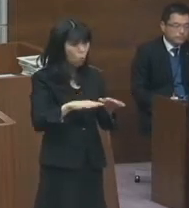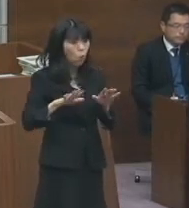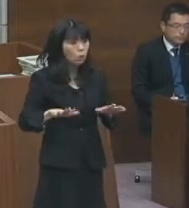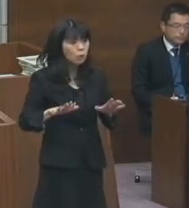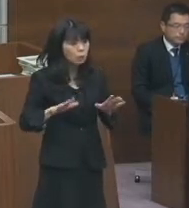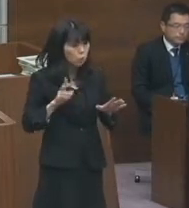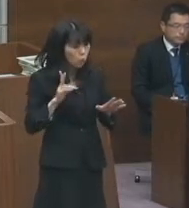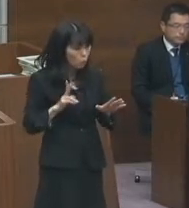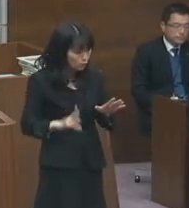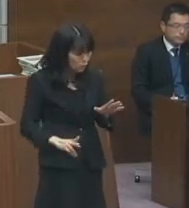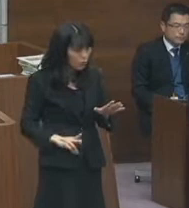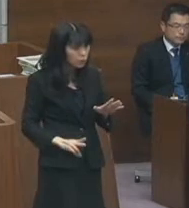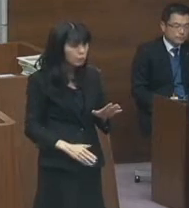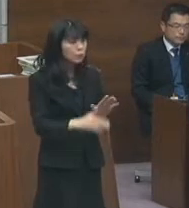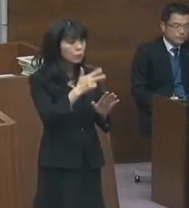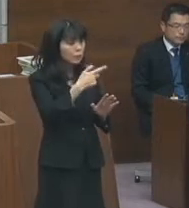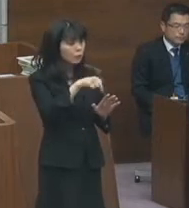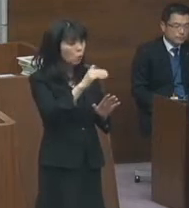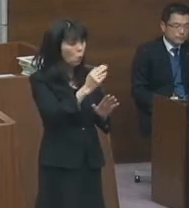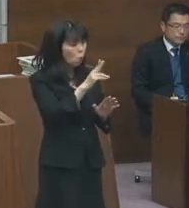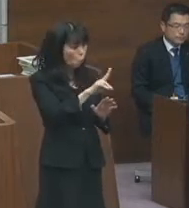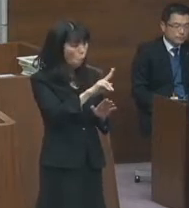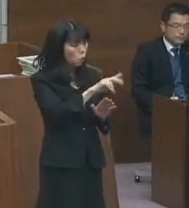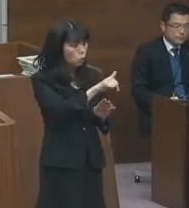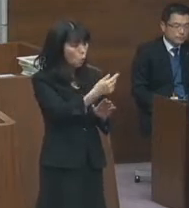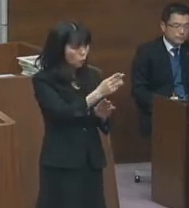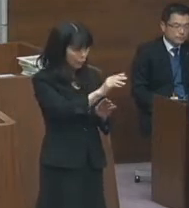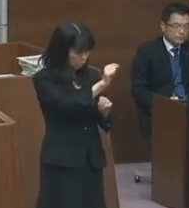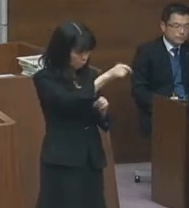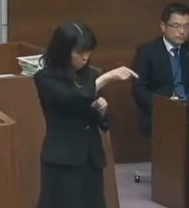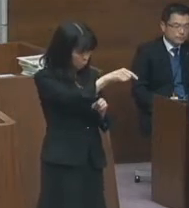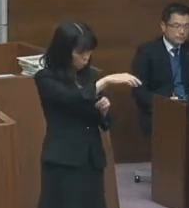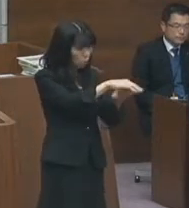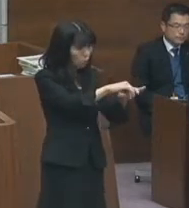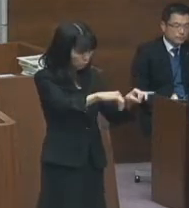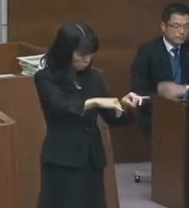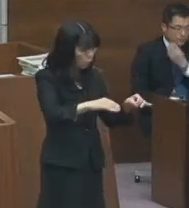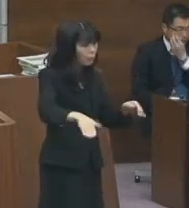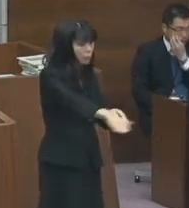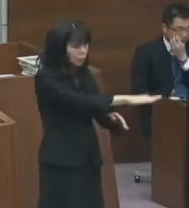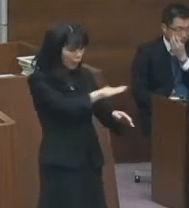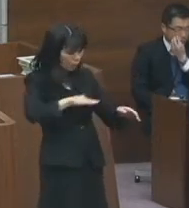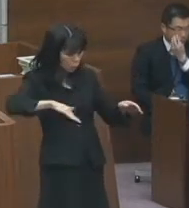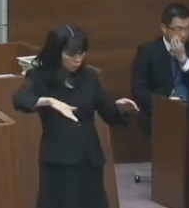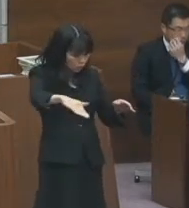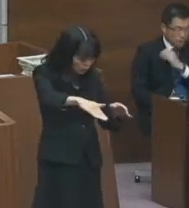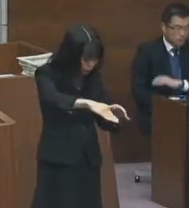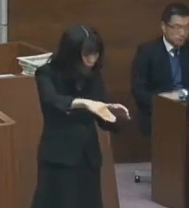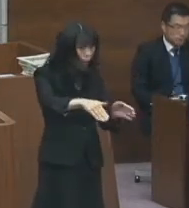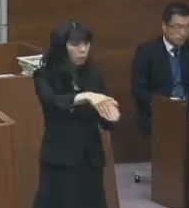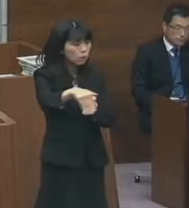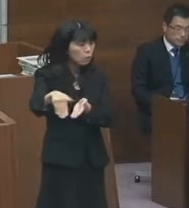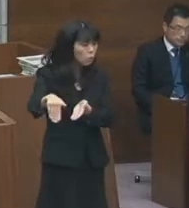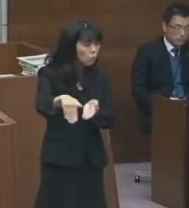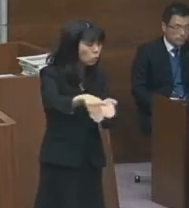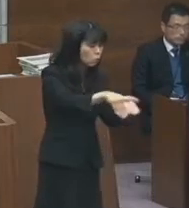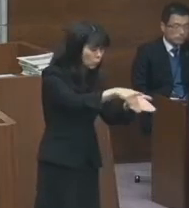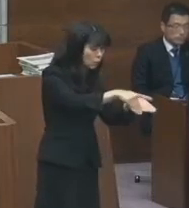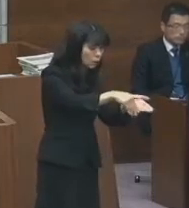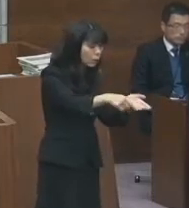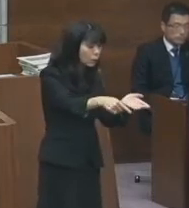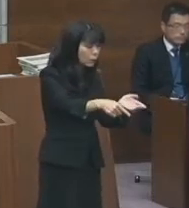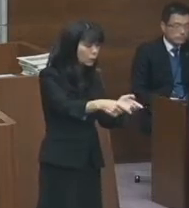が新興不動産用地と一体化することで、無接道地や帯状地の状態が解消